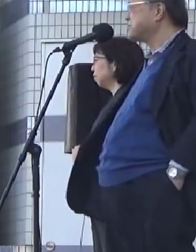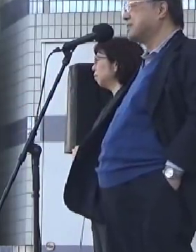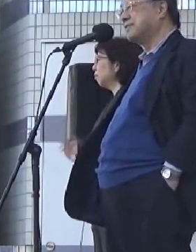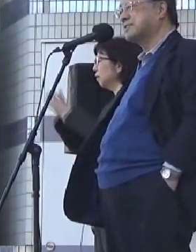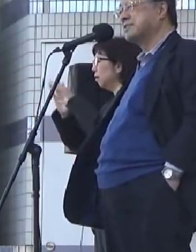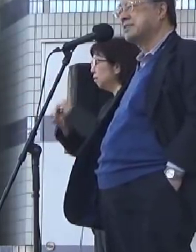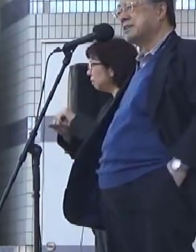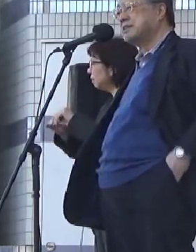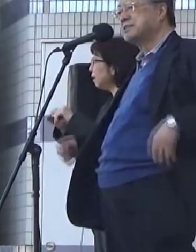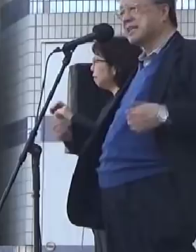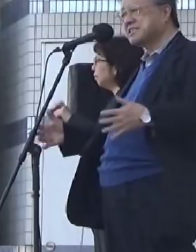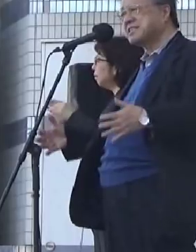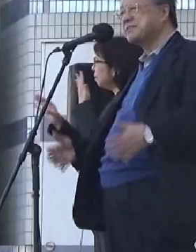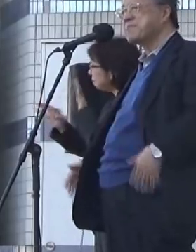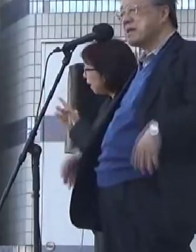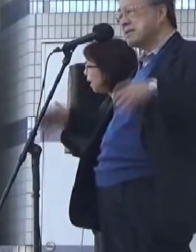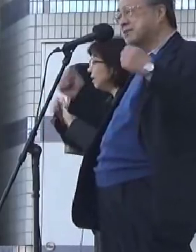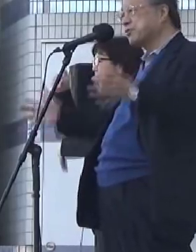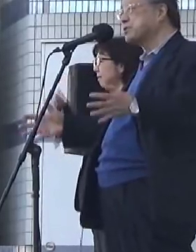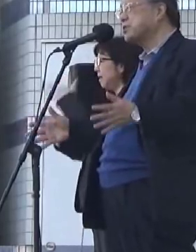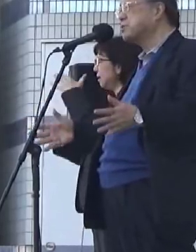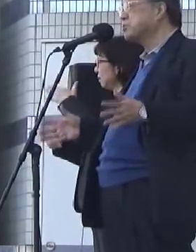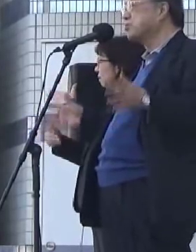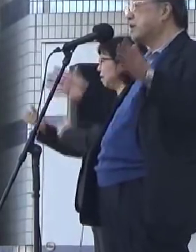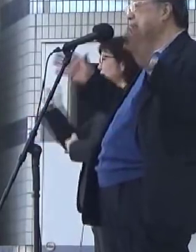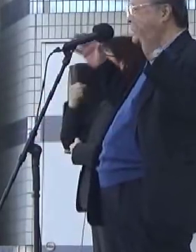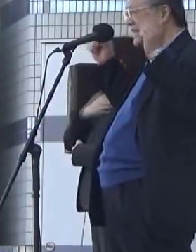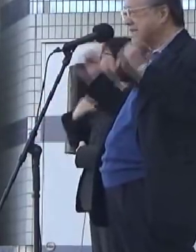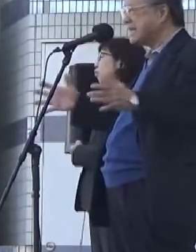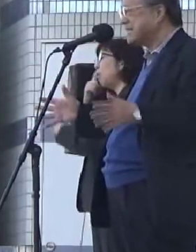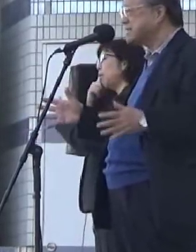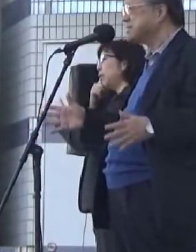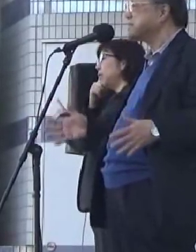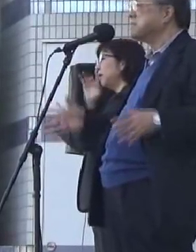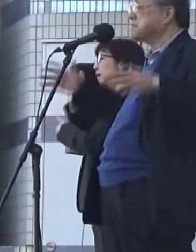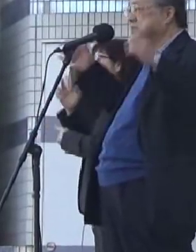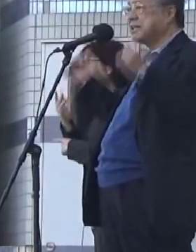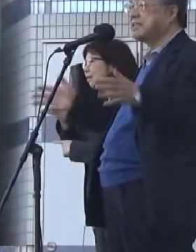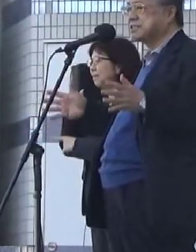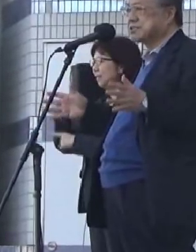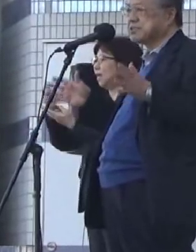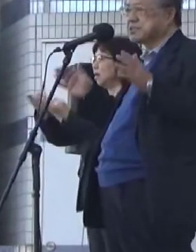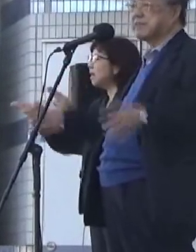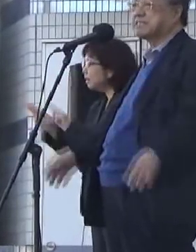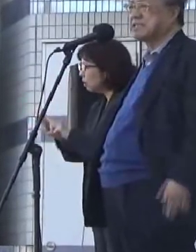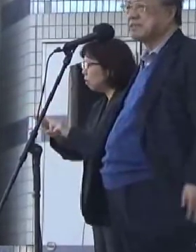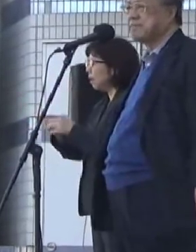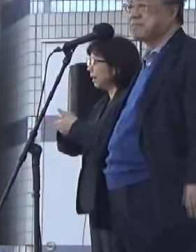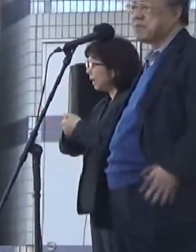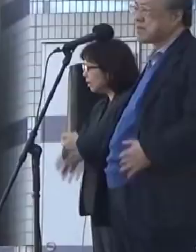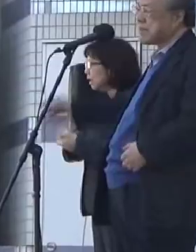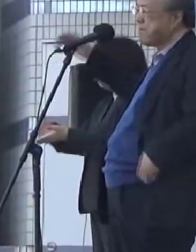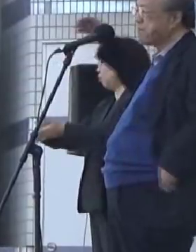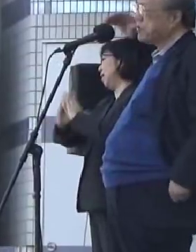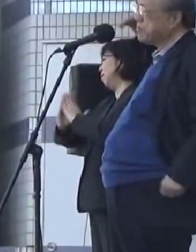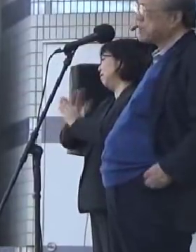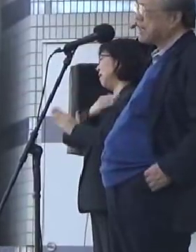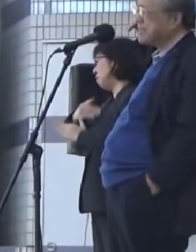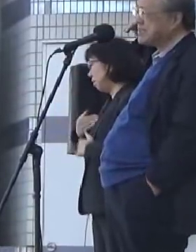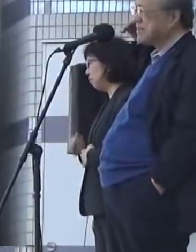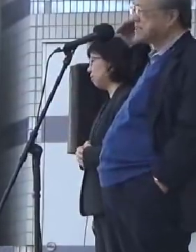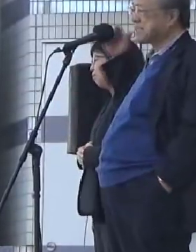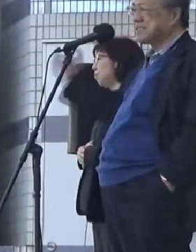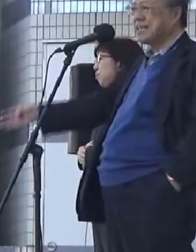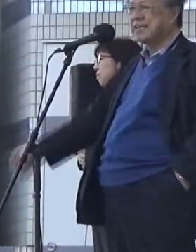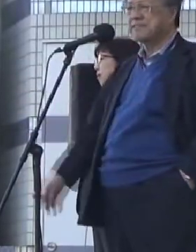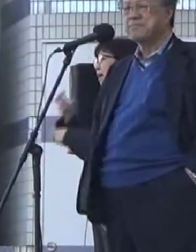勝てると思ってます。しかし野党共闘は必ず成立します。憲法の